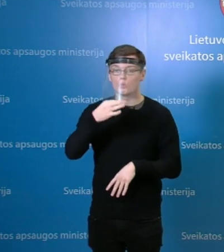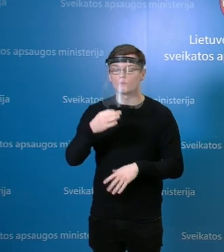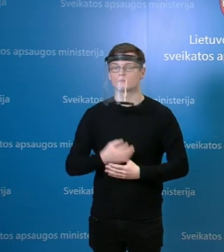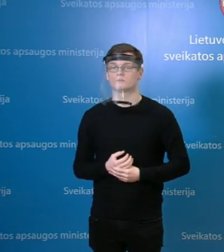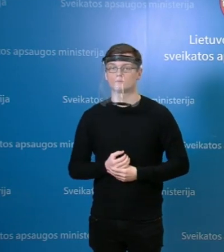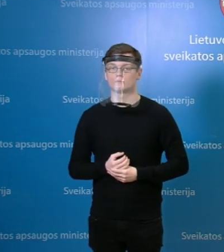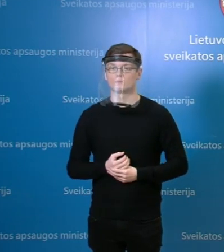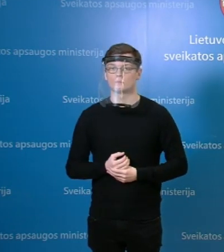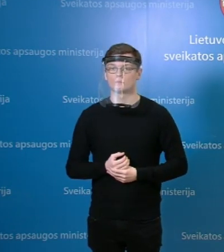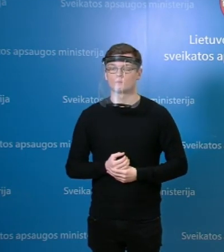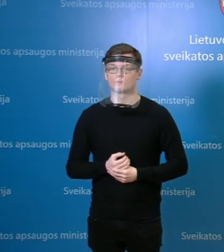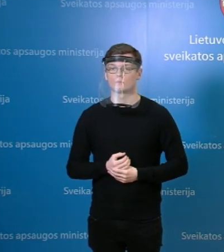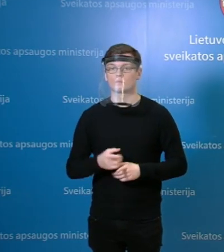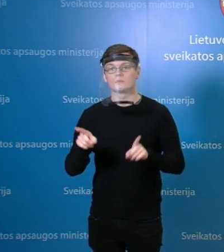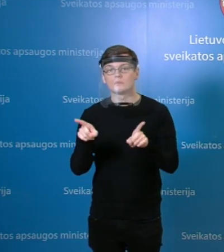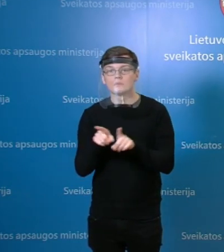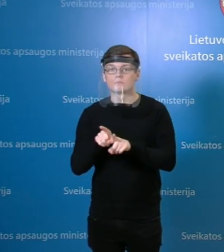kuriem reikia